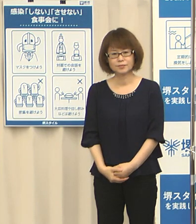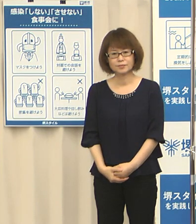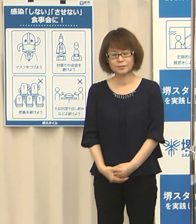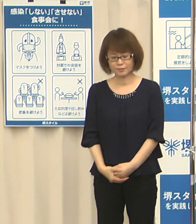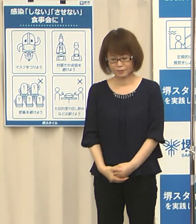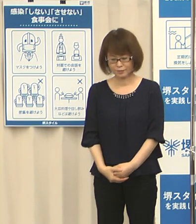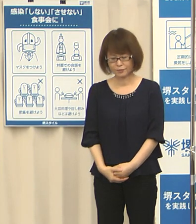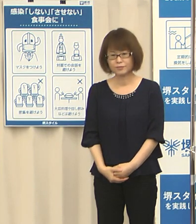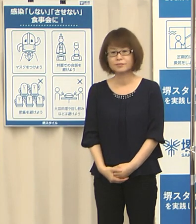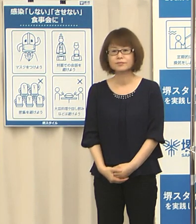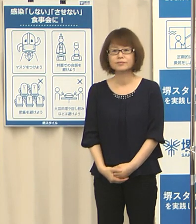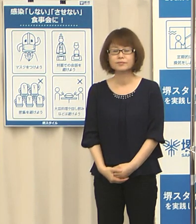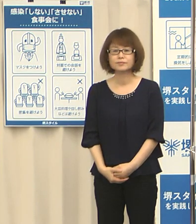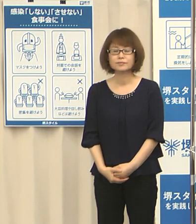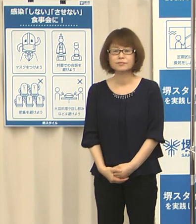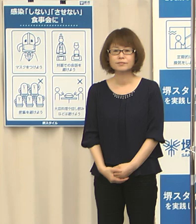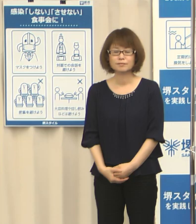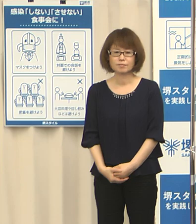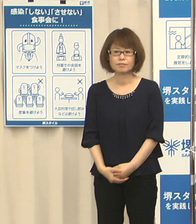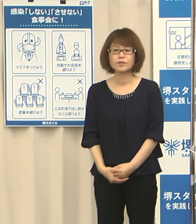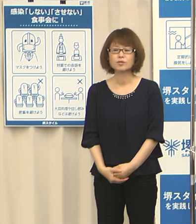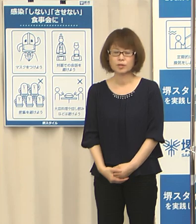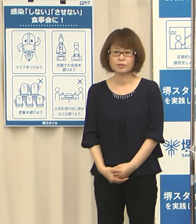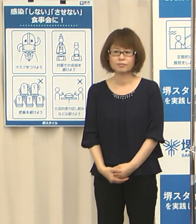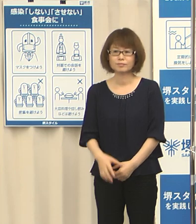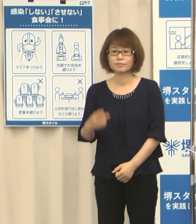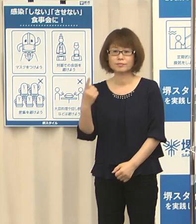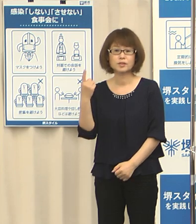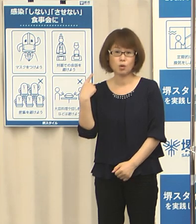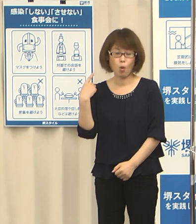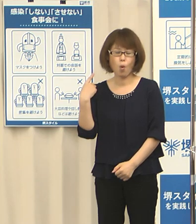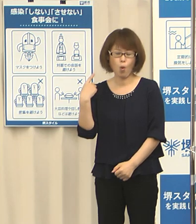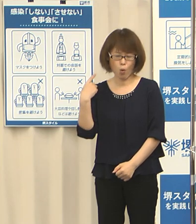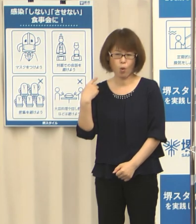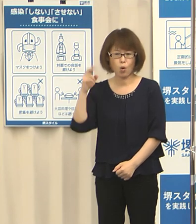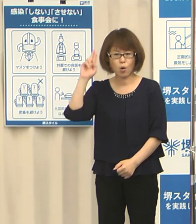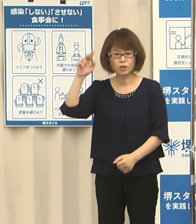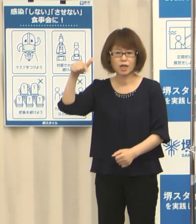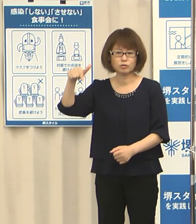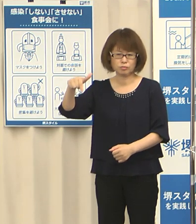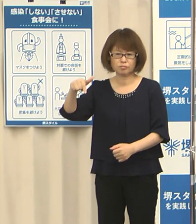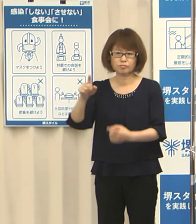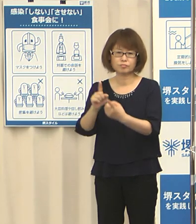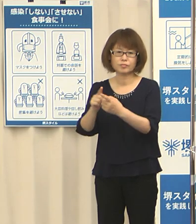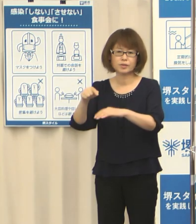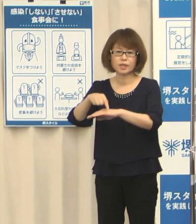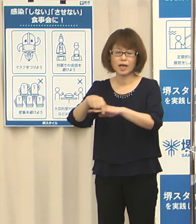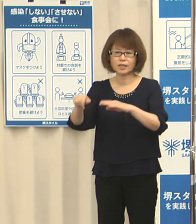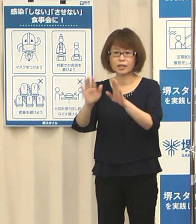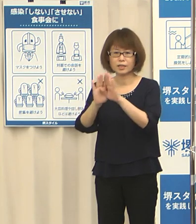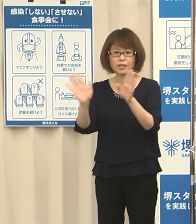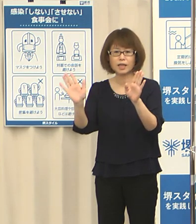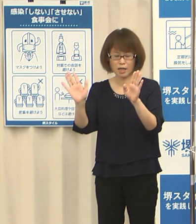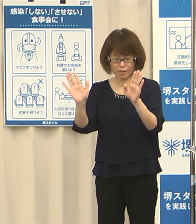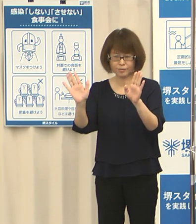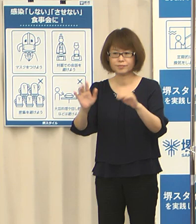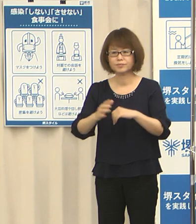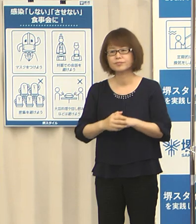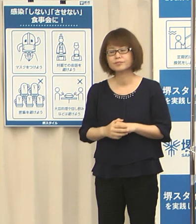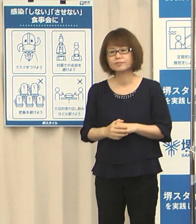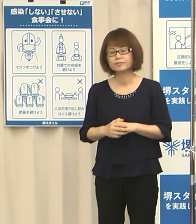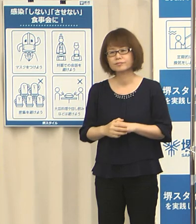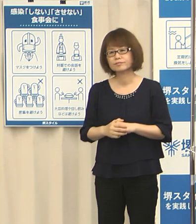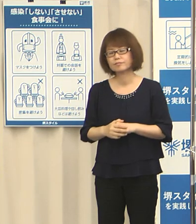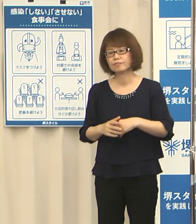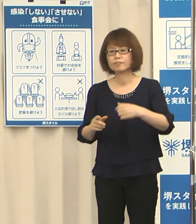はい、そこで昨日大阪府でも対策本部会議が開かれまして、5名以上